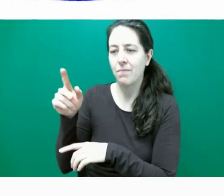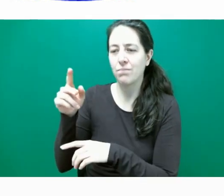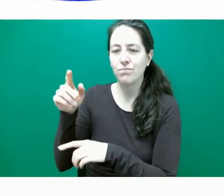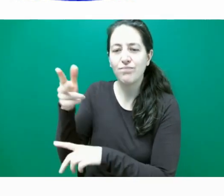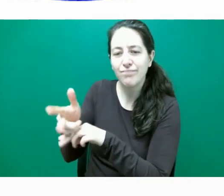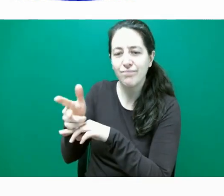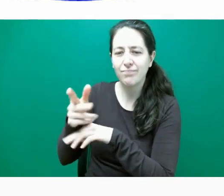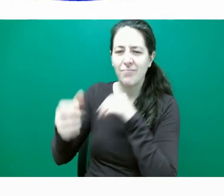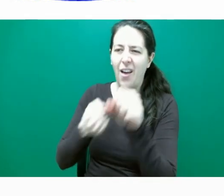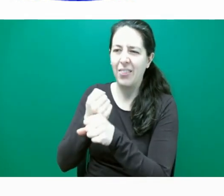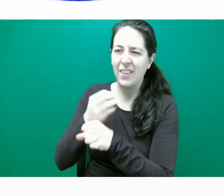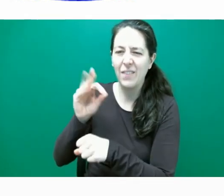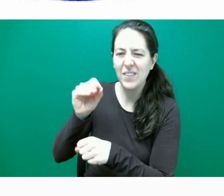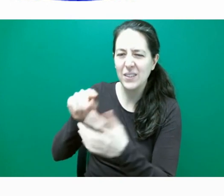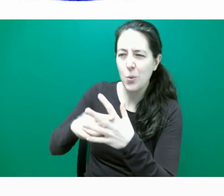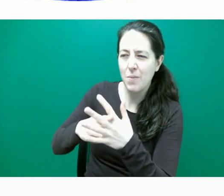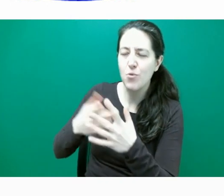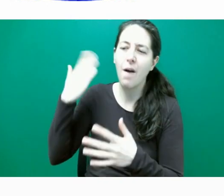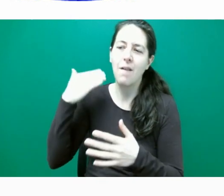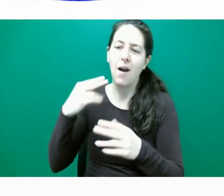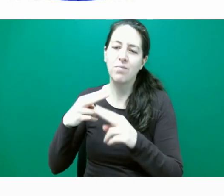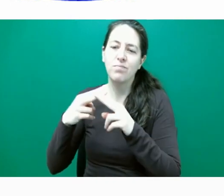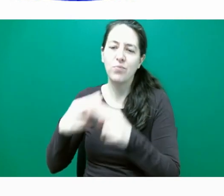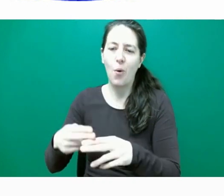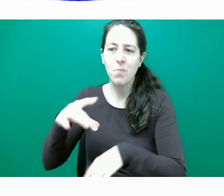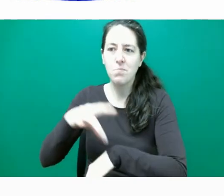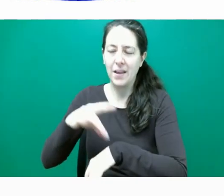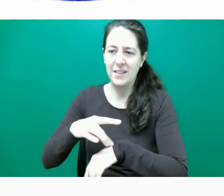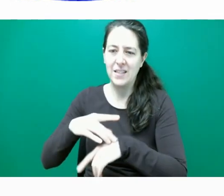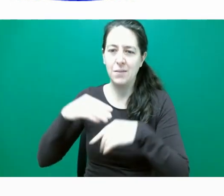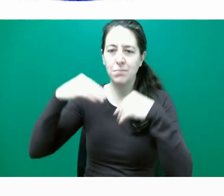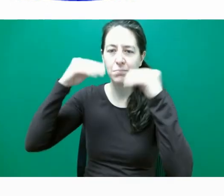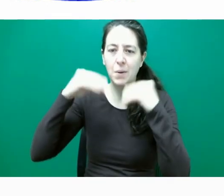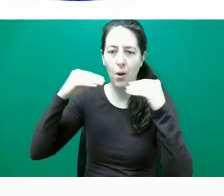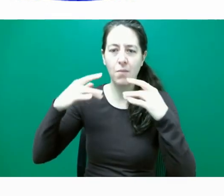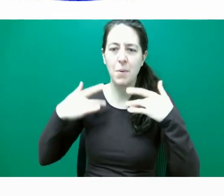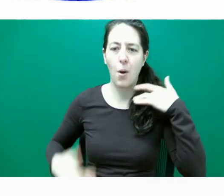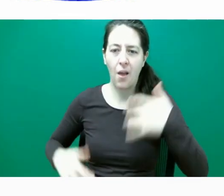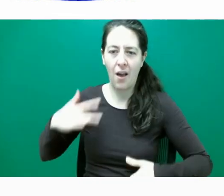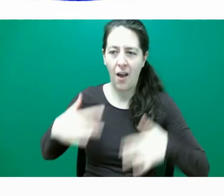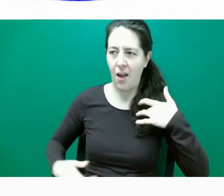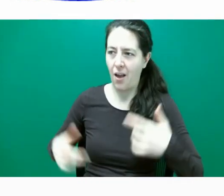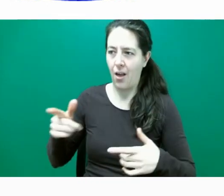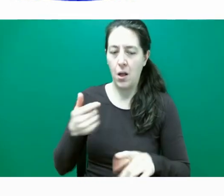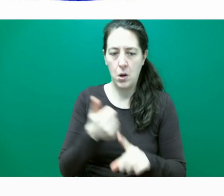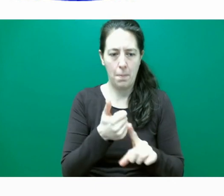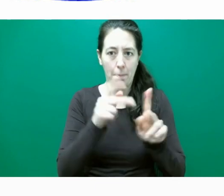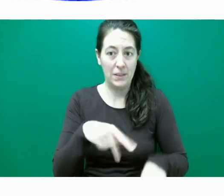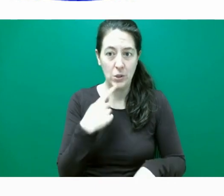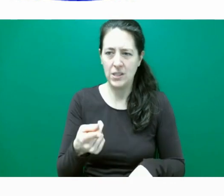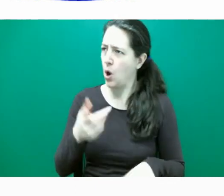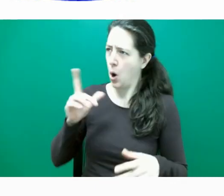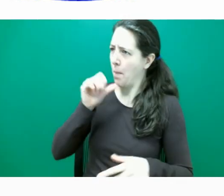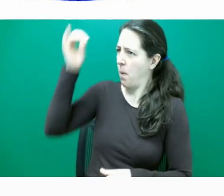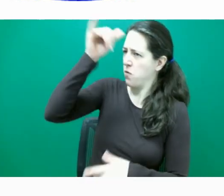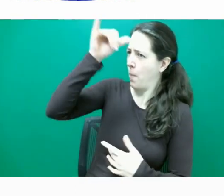l'époque, on disait bipolaire et puis elle refusait littéralement de se faire soigner. Elle dit « Non, je suis pas fou, je suis pas fou. » Puis on lui disait « Non,